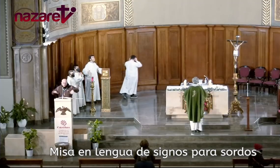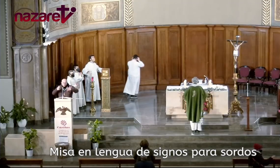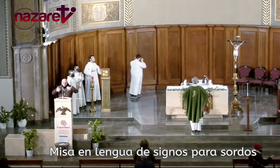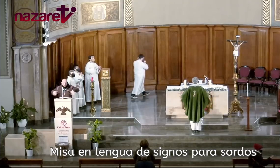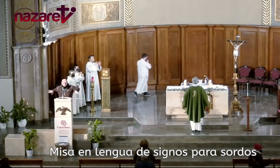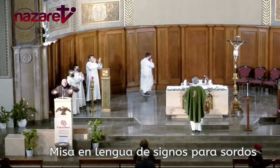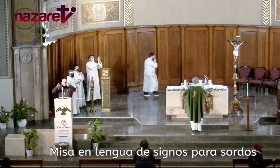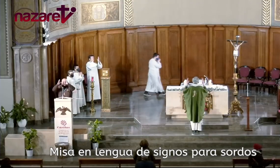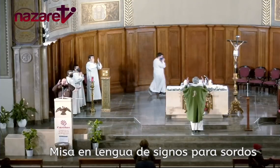aleluya,